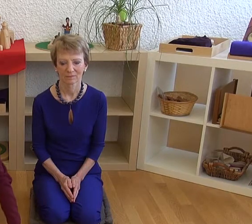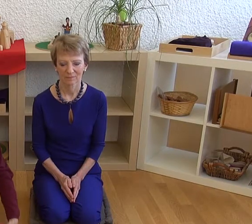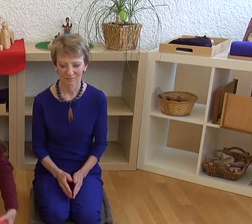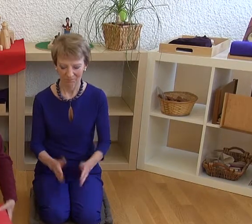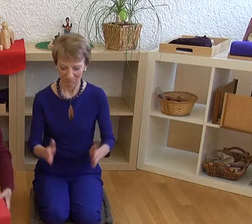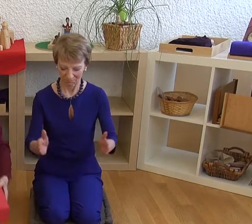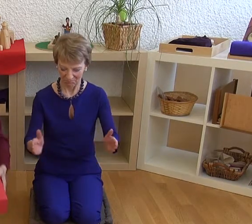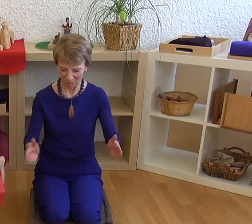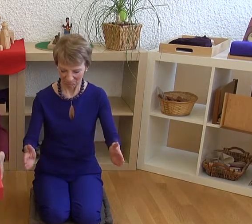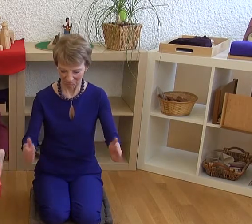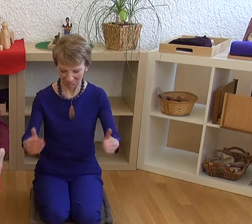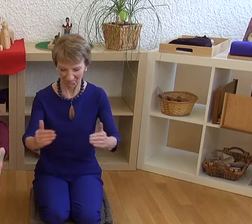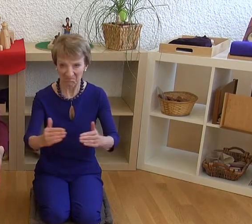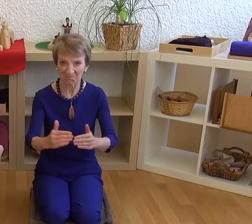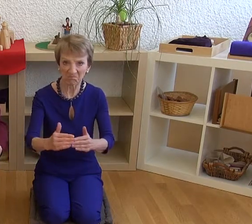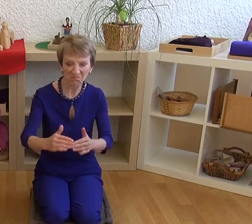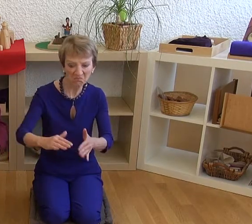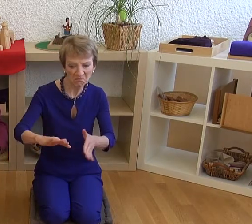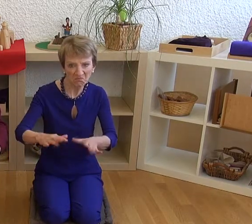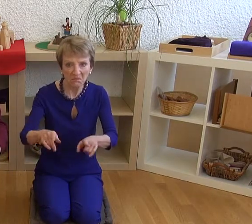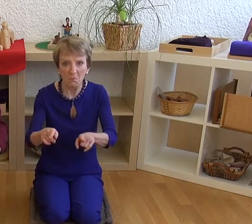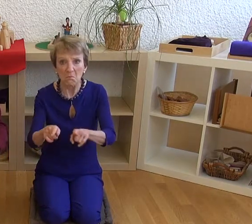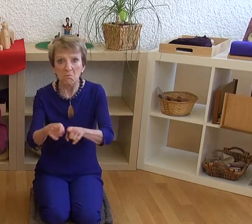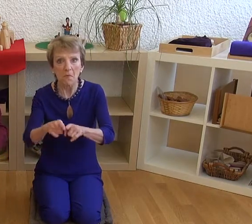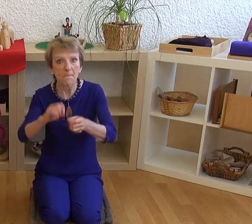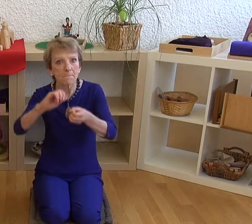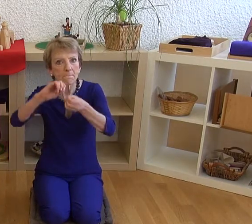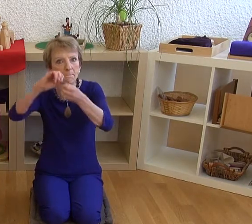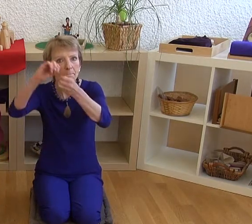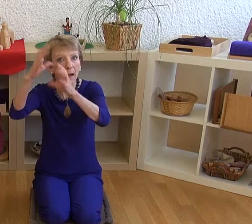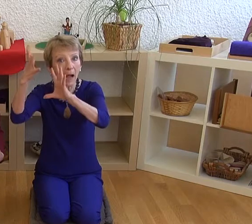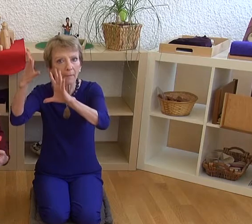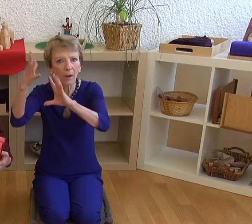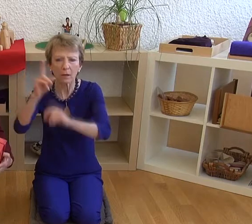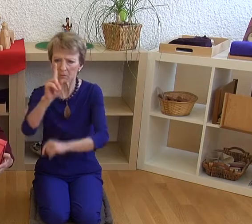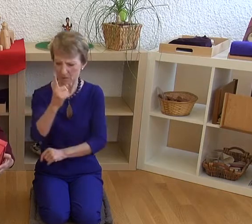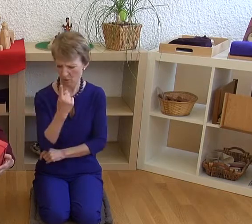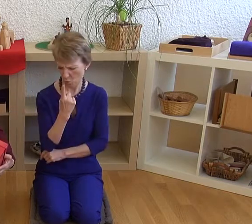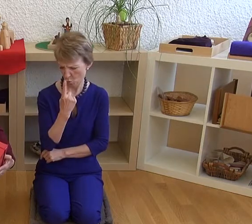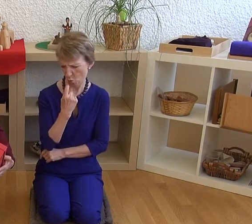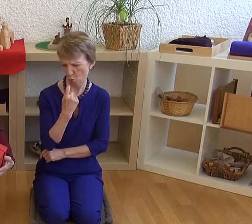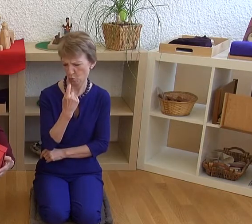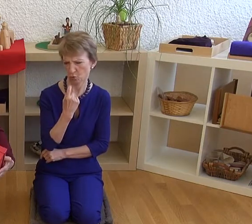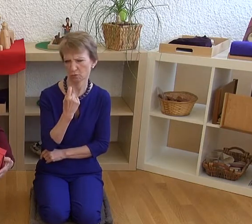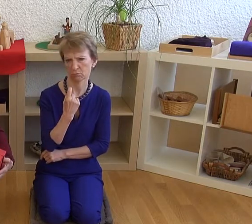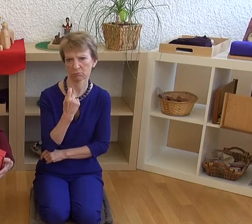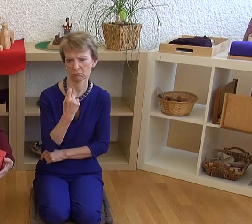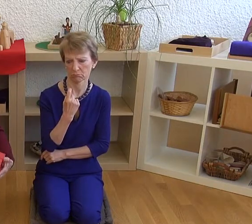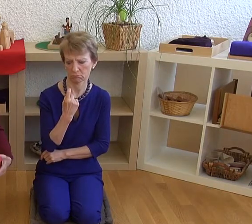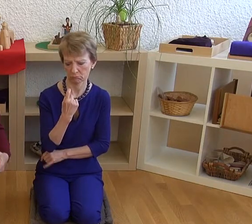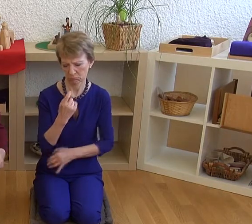Cette boîte ressemble à une parabole, mais elle est rouge.